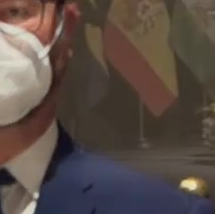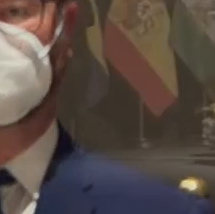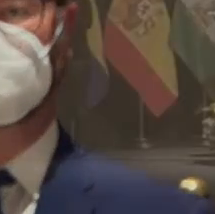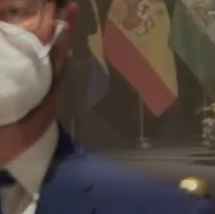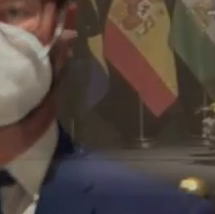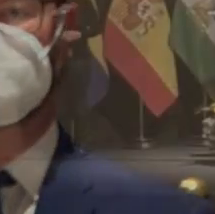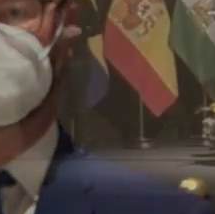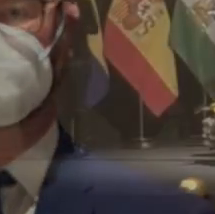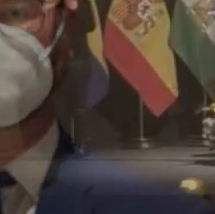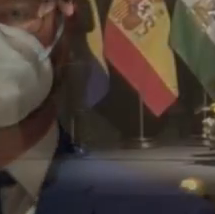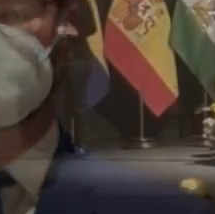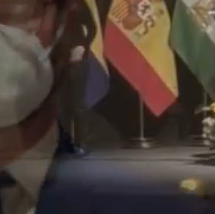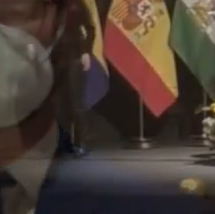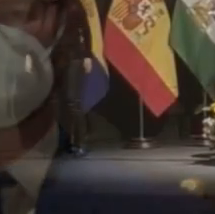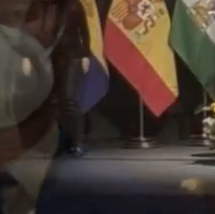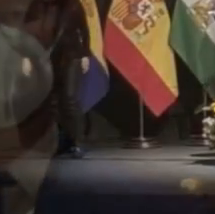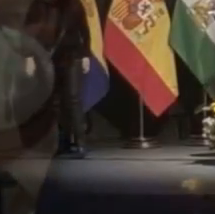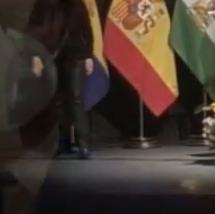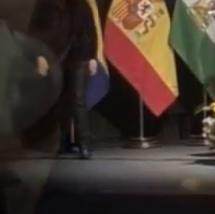canto. Gracias.